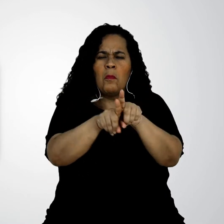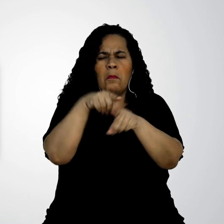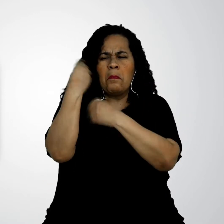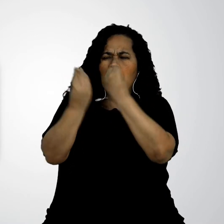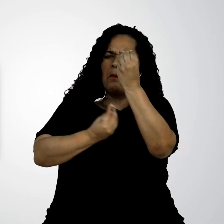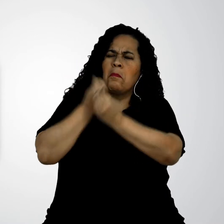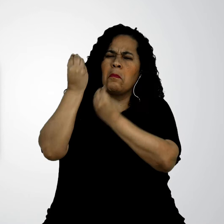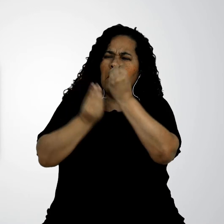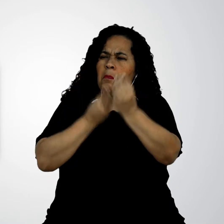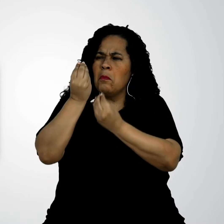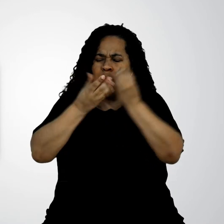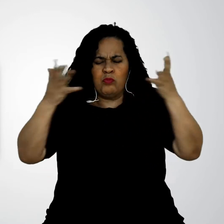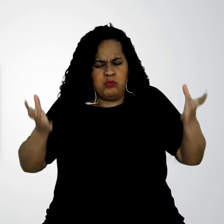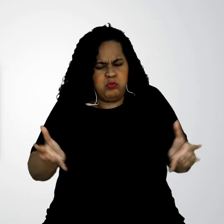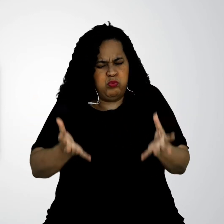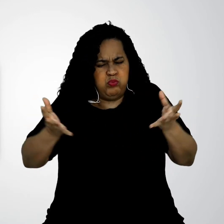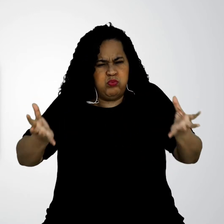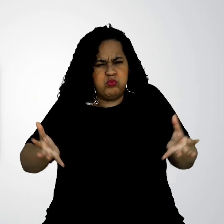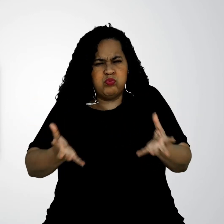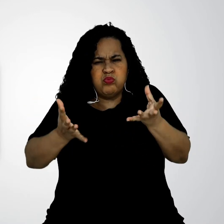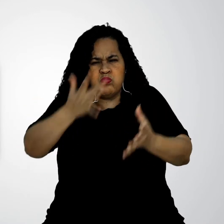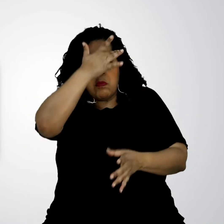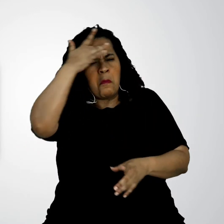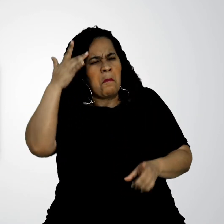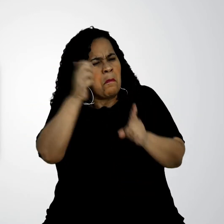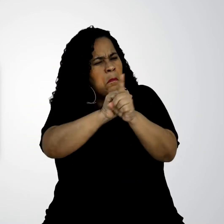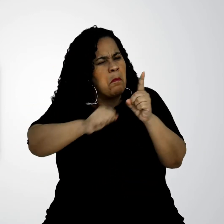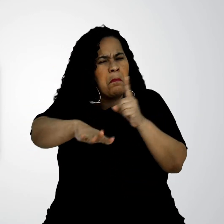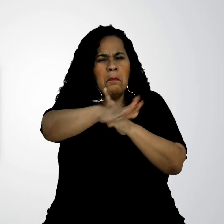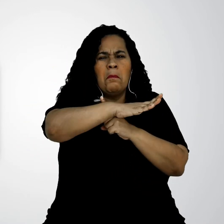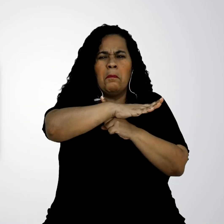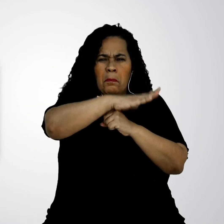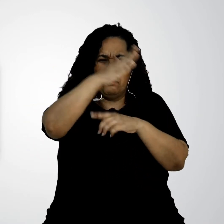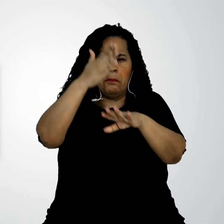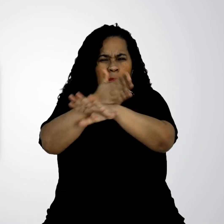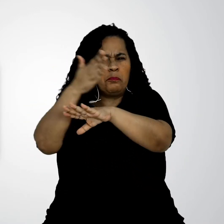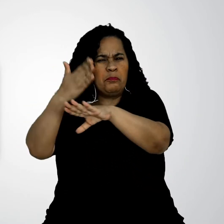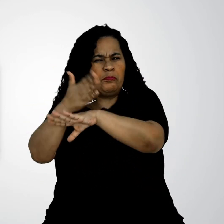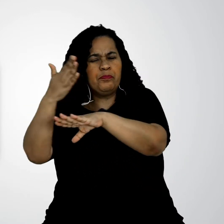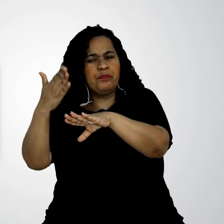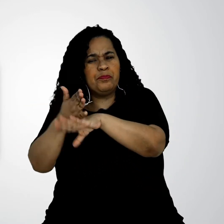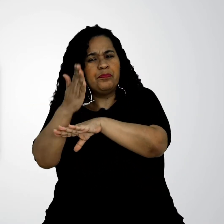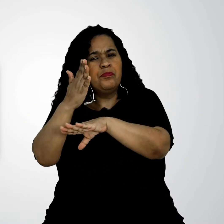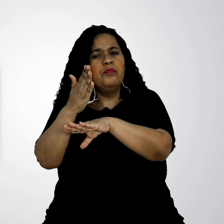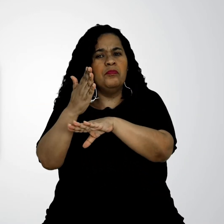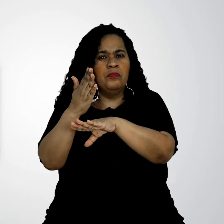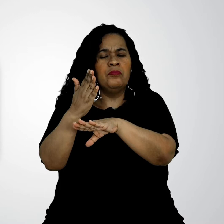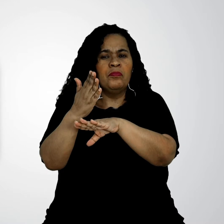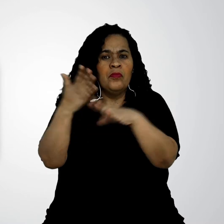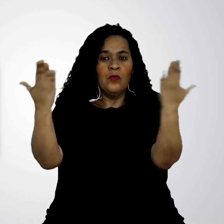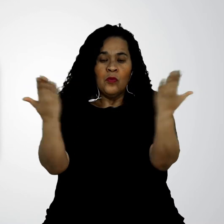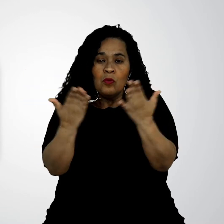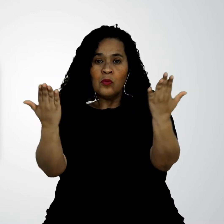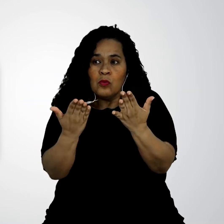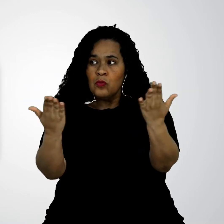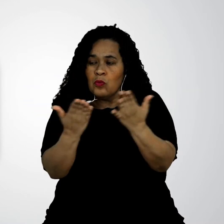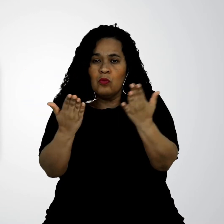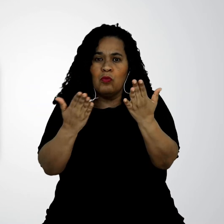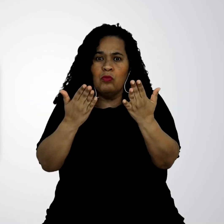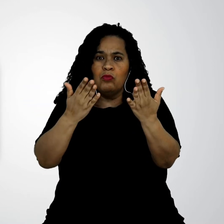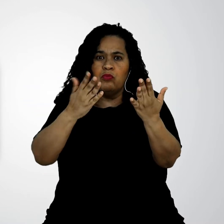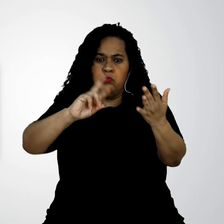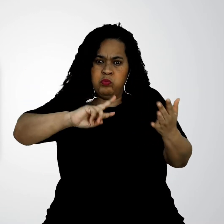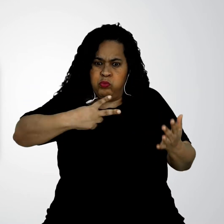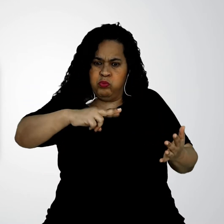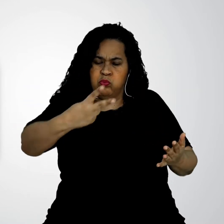tem influenciado a sociedade, o pensamento na sociedade, inclusive as novas gerações,